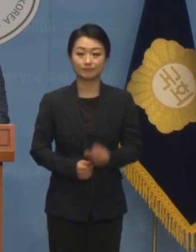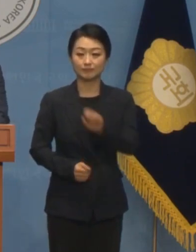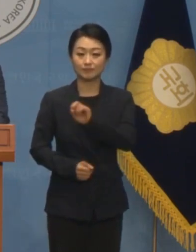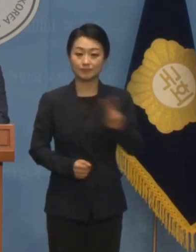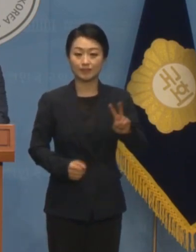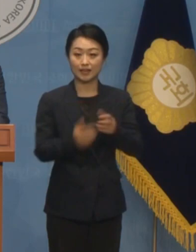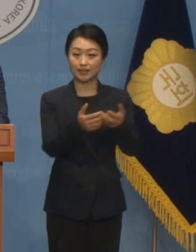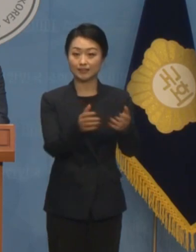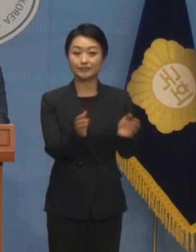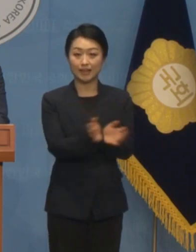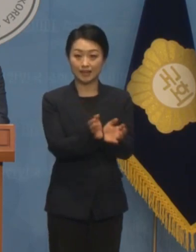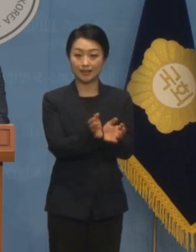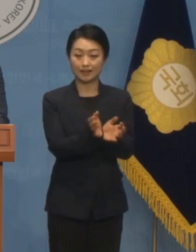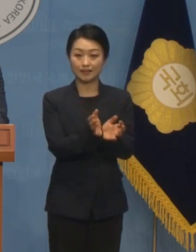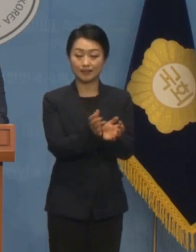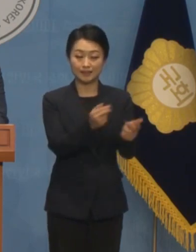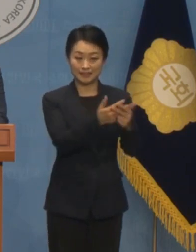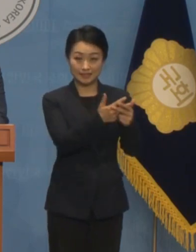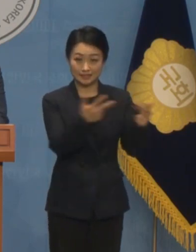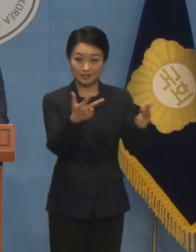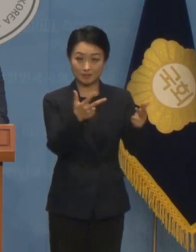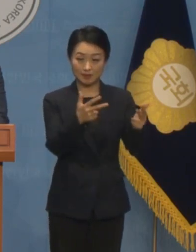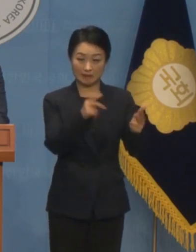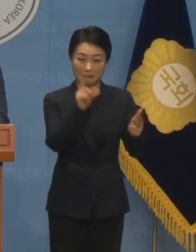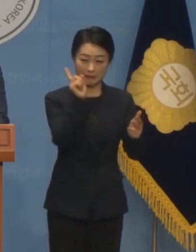야당 유력 정치인을 악마화하려는